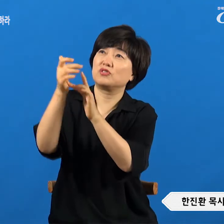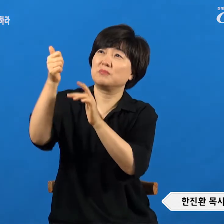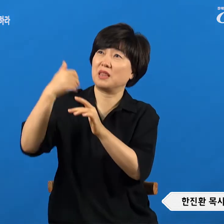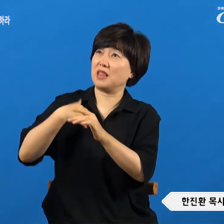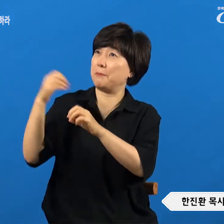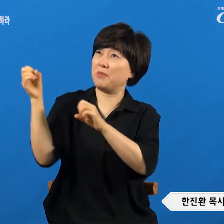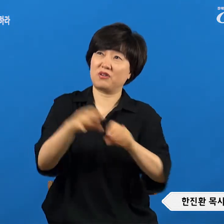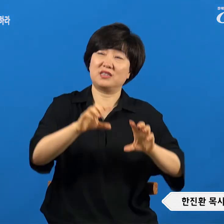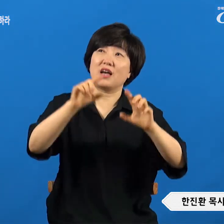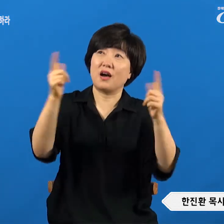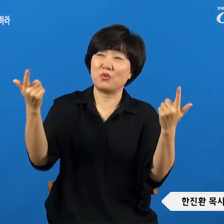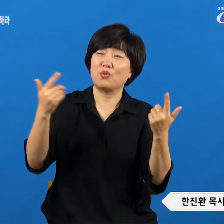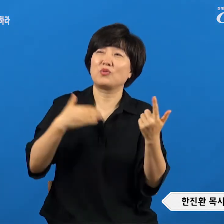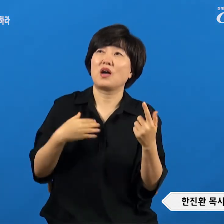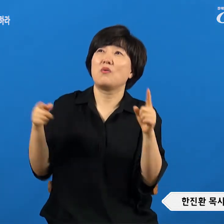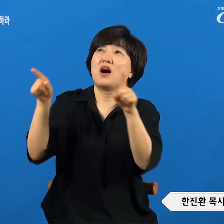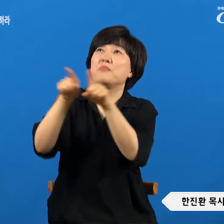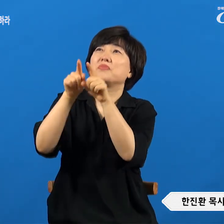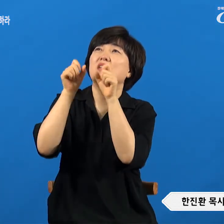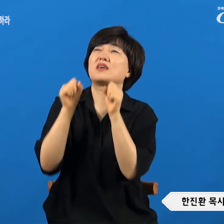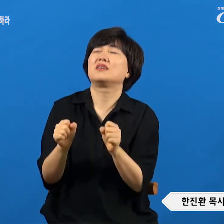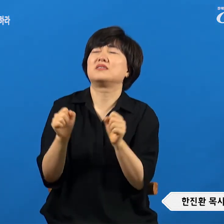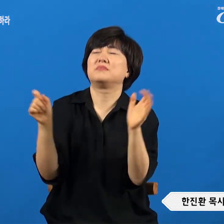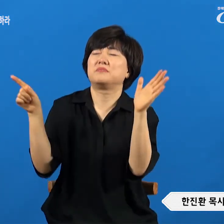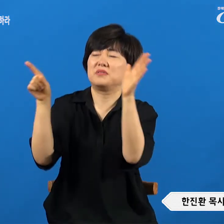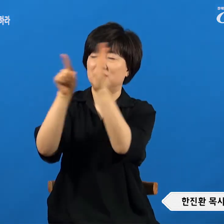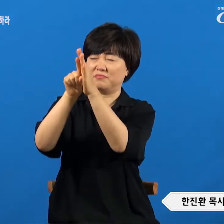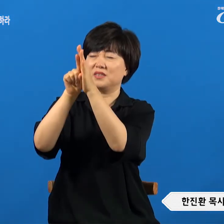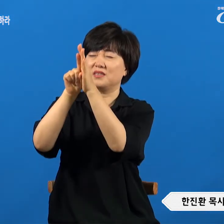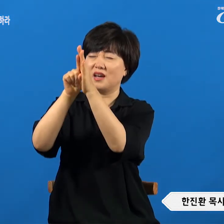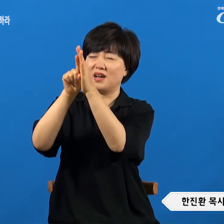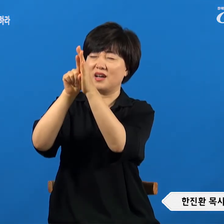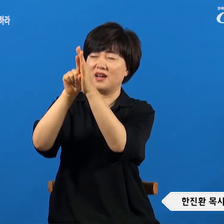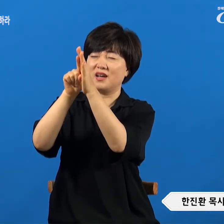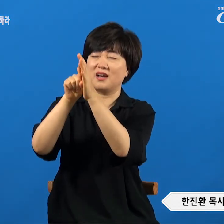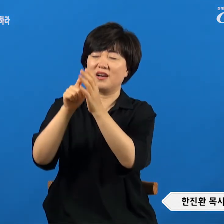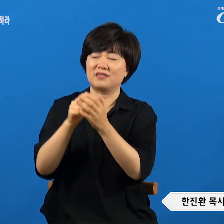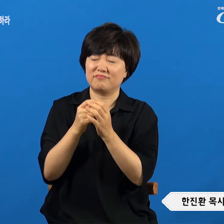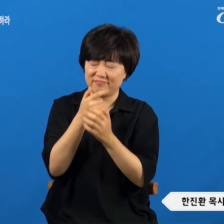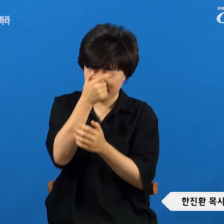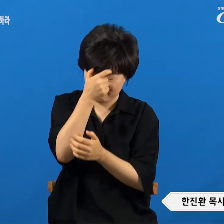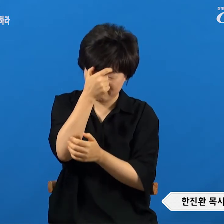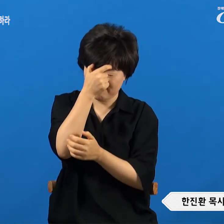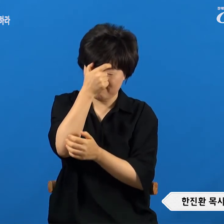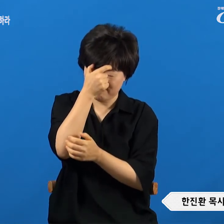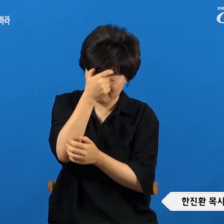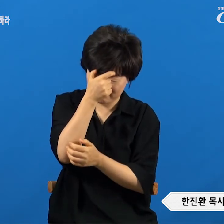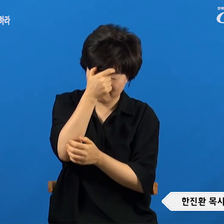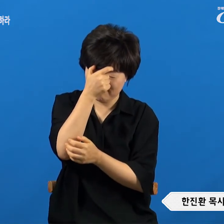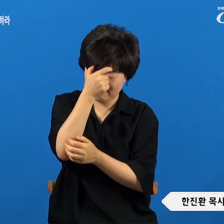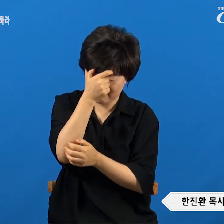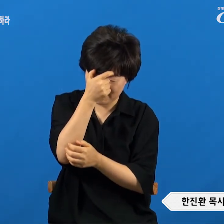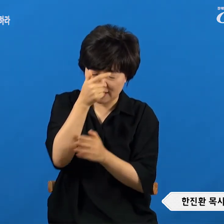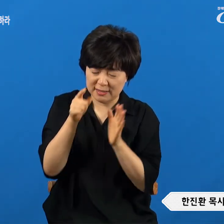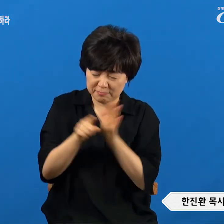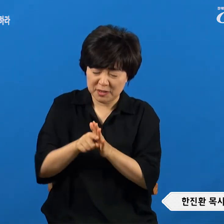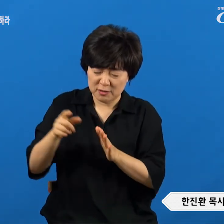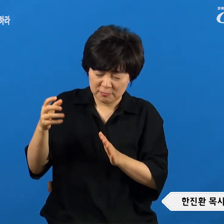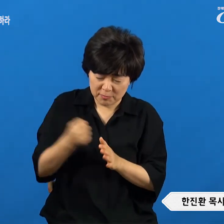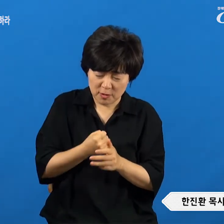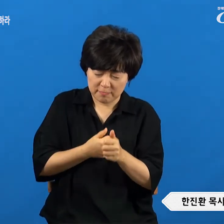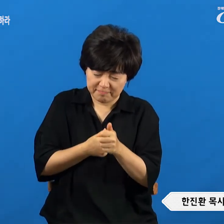버리지 않고 나와 함께 계시는 것을 믿습니다. 그 믿음으로 그 어려운